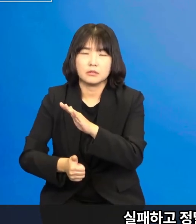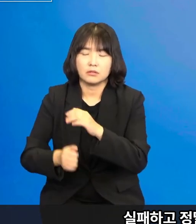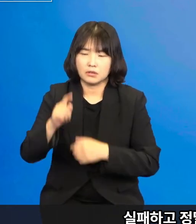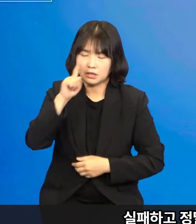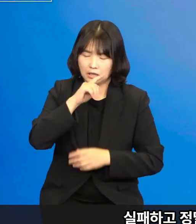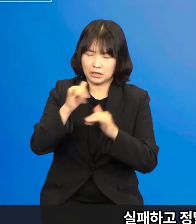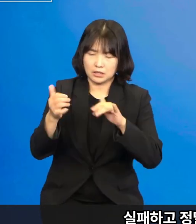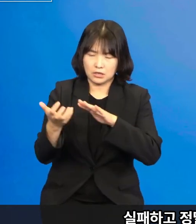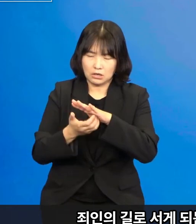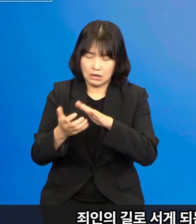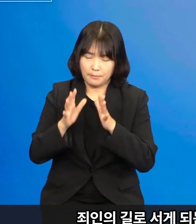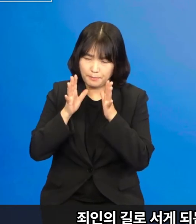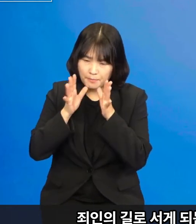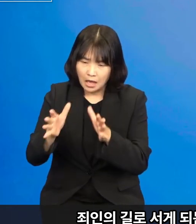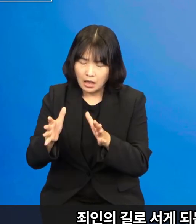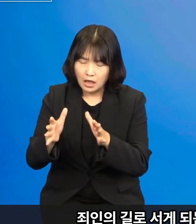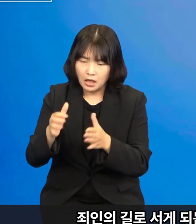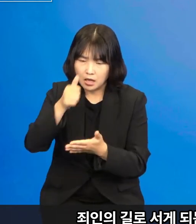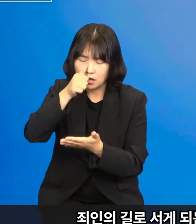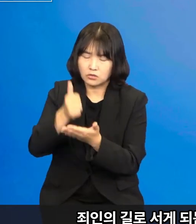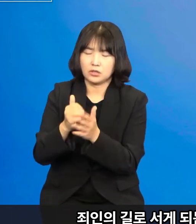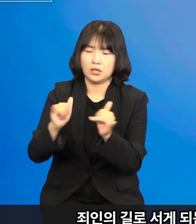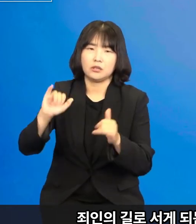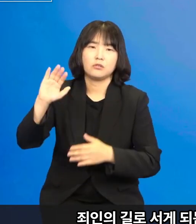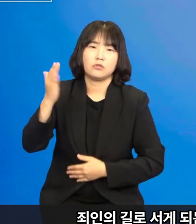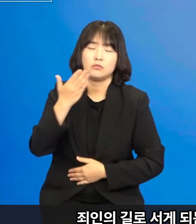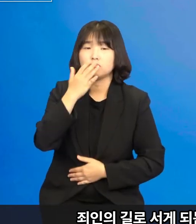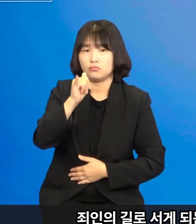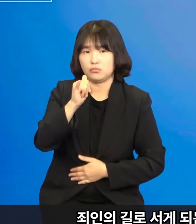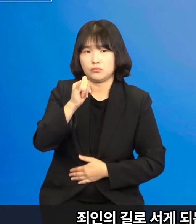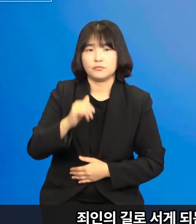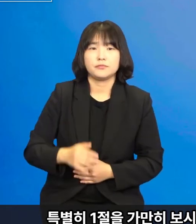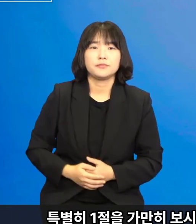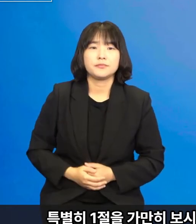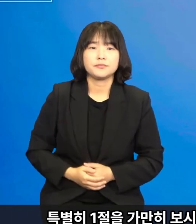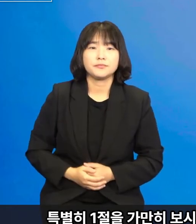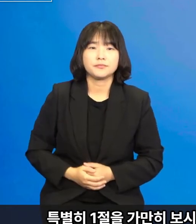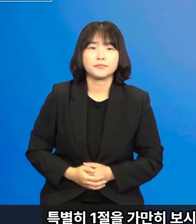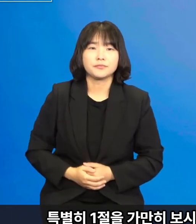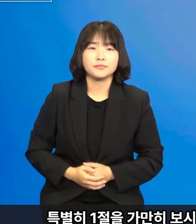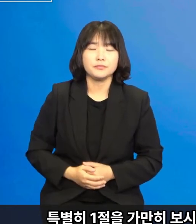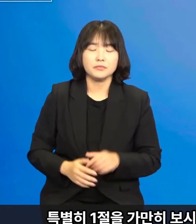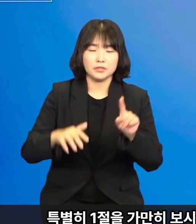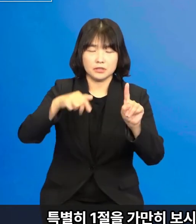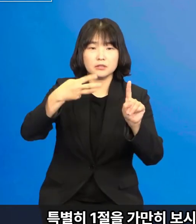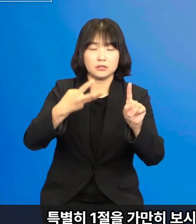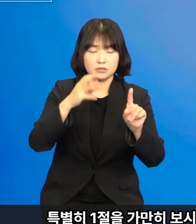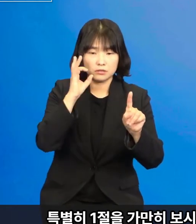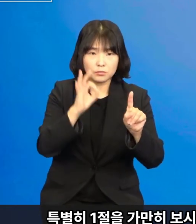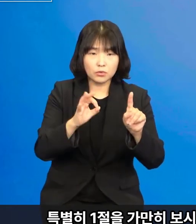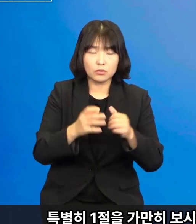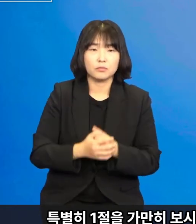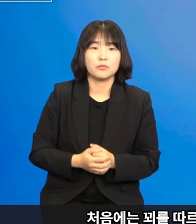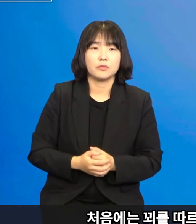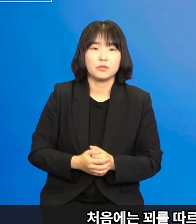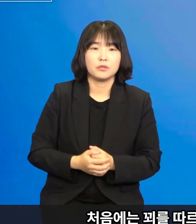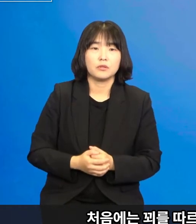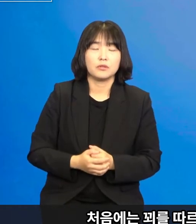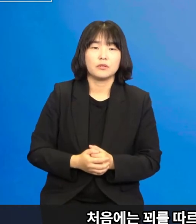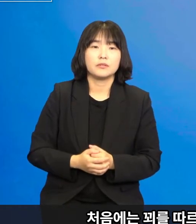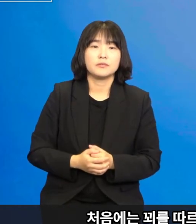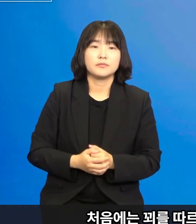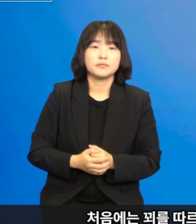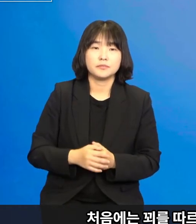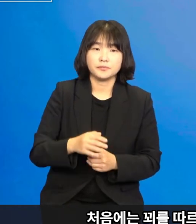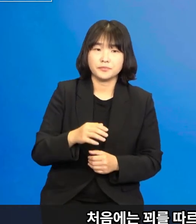악인의 꾀에 속아서 죄인에게로 서게 되는 경우가 있을 수 있다는 거죠. 특별히 1절 가만 보시게 되면 동사가 3가지가 나오는데